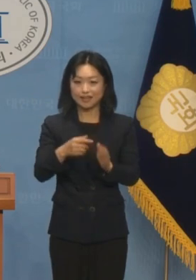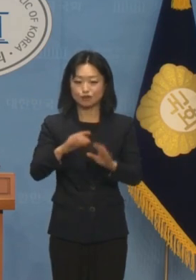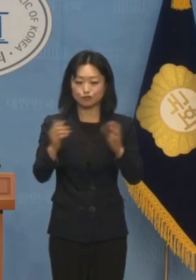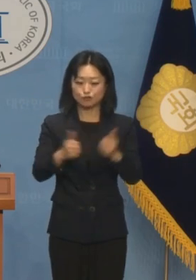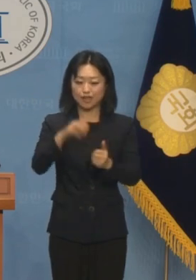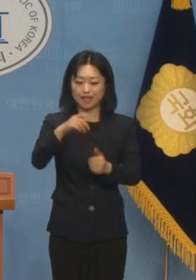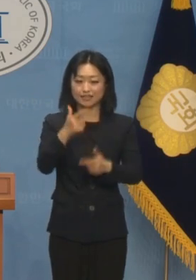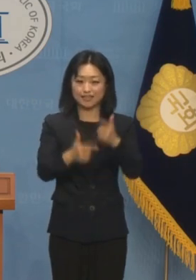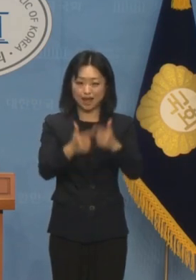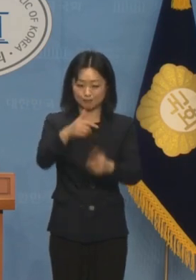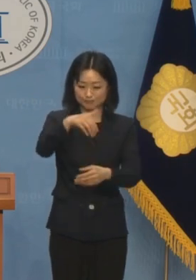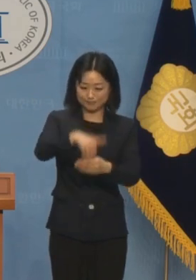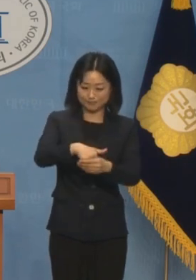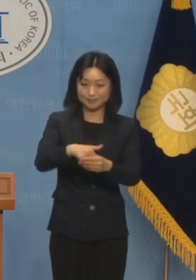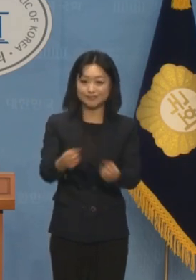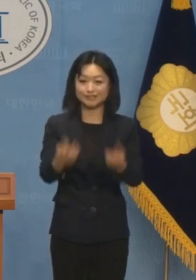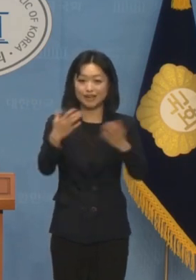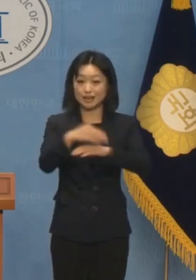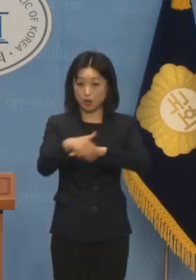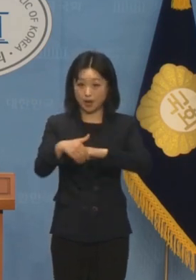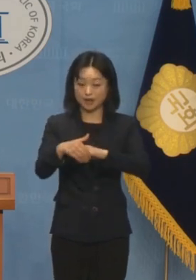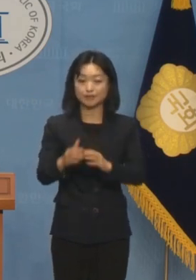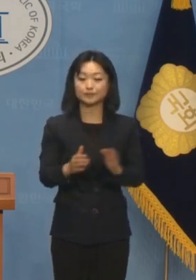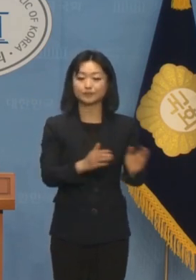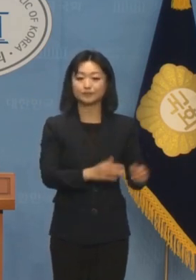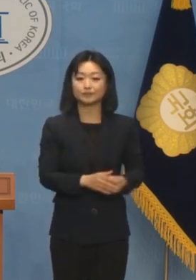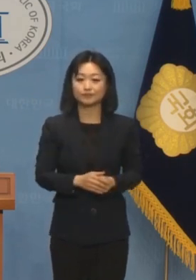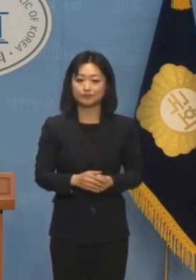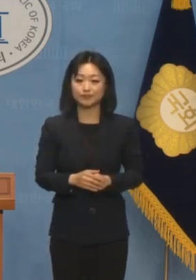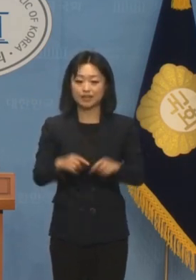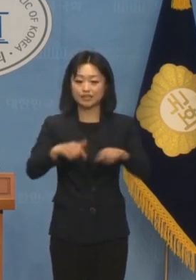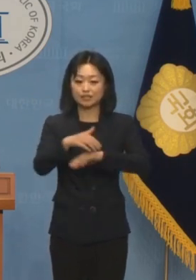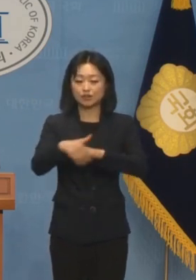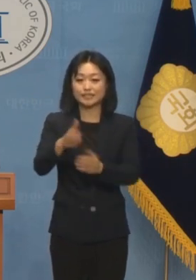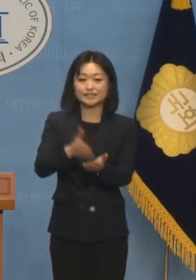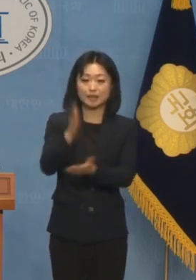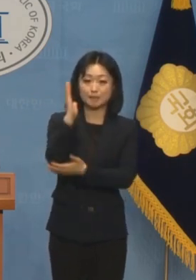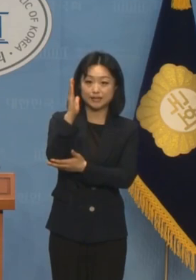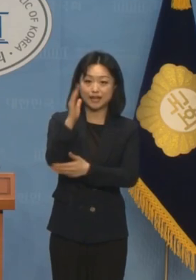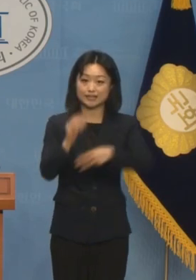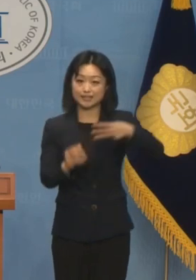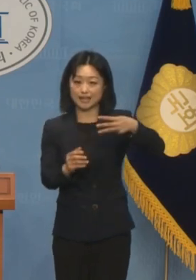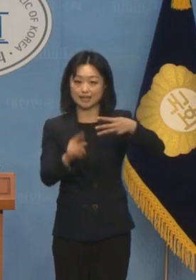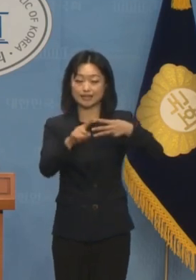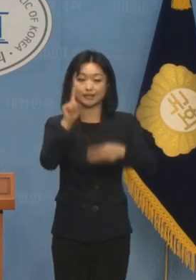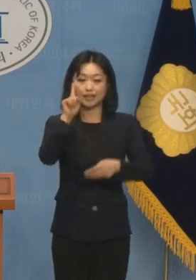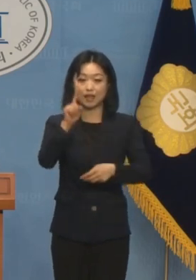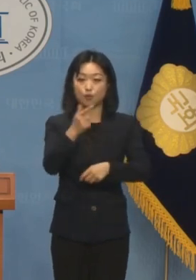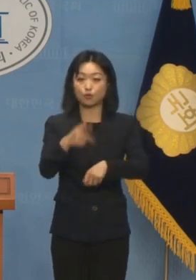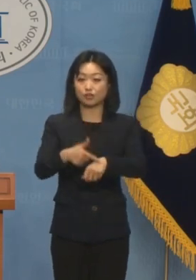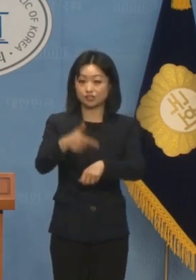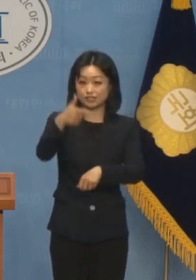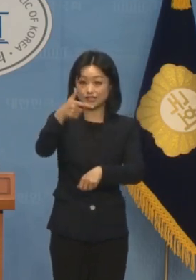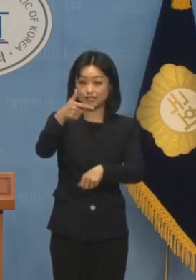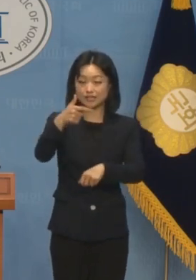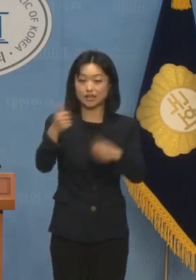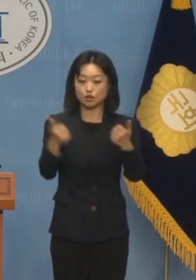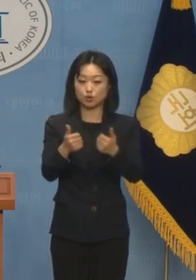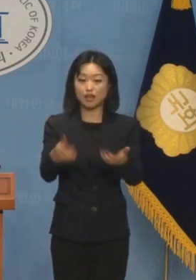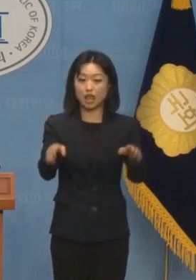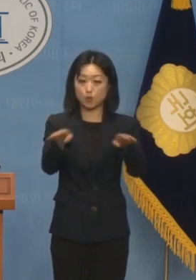예정입니다. 이번 주 의원실 정책 세미나는 3건입니다. 내일 오후 6시 의원회관